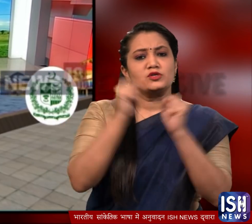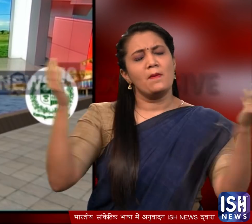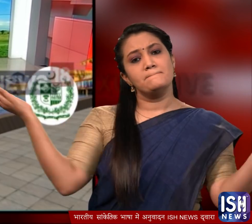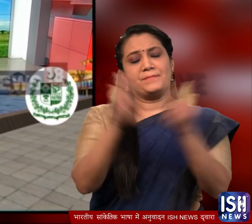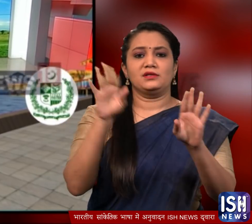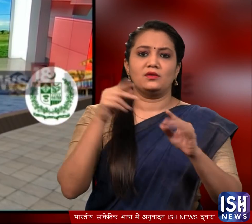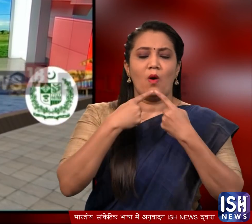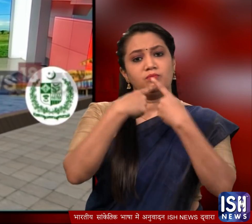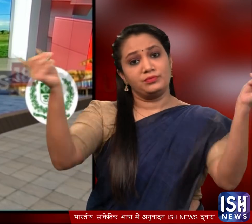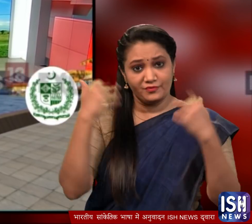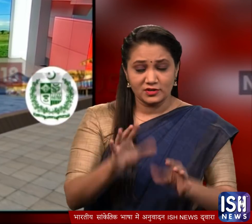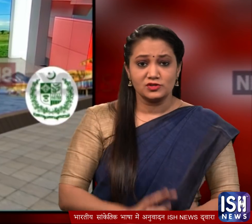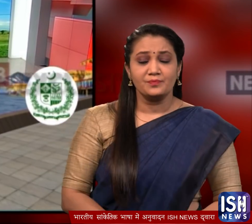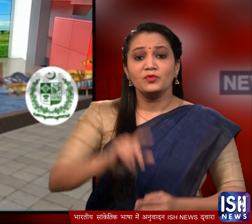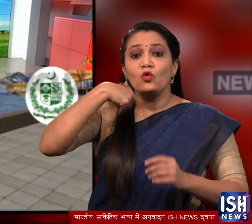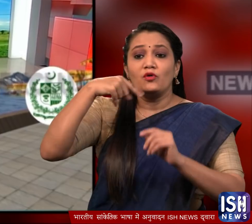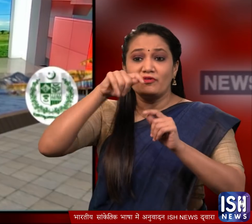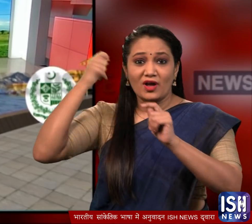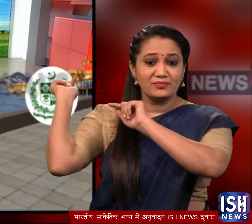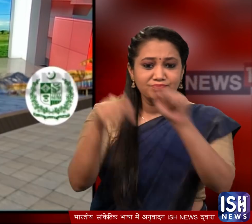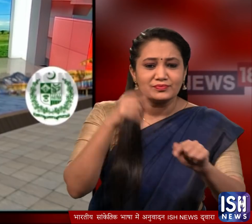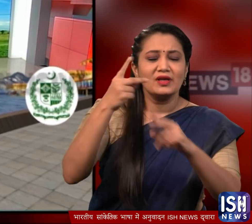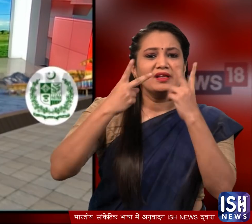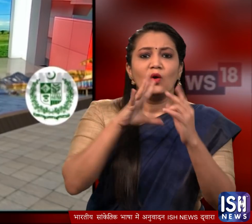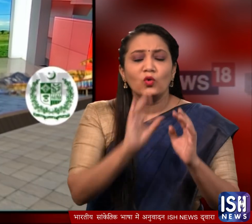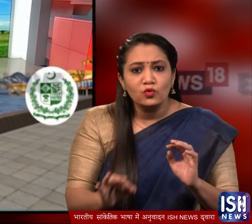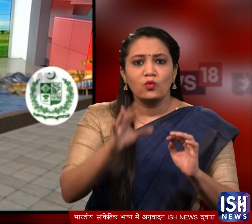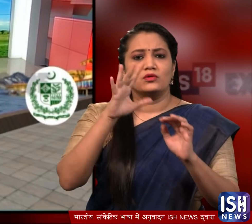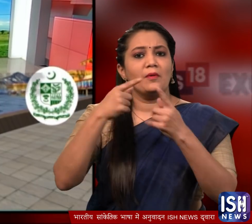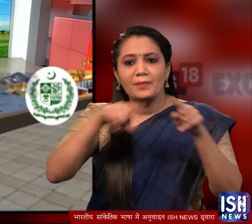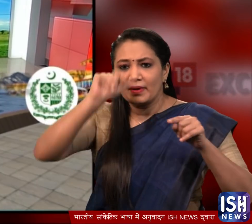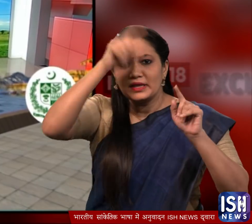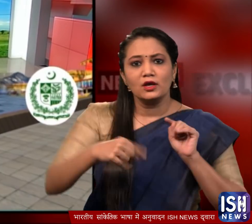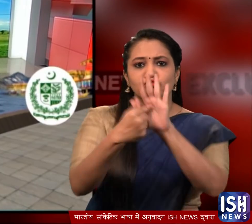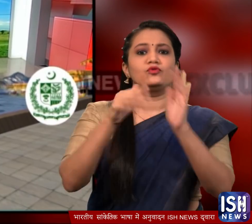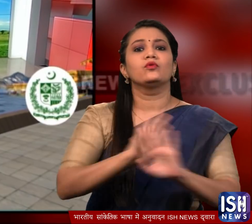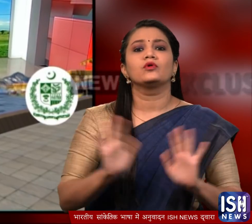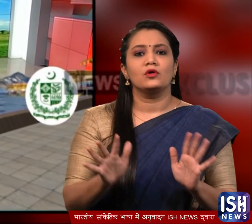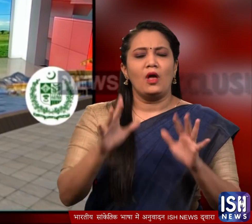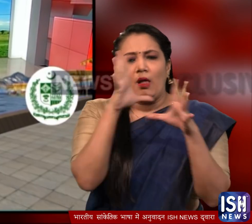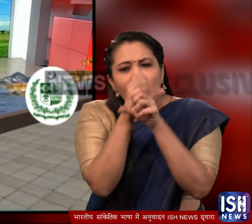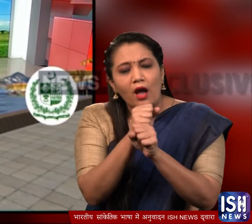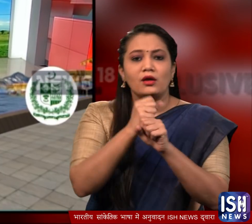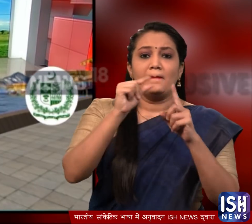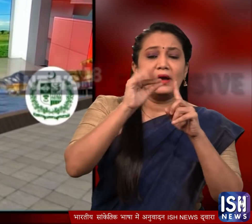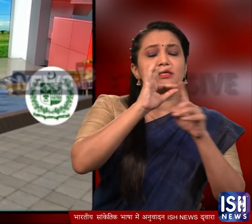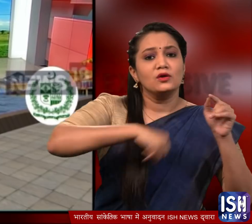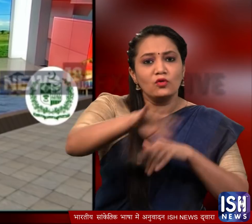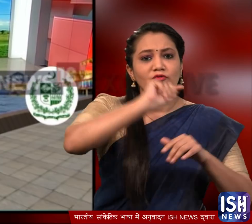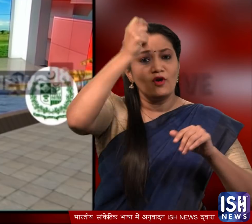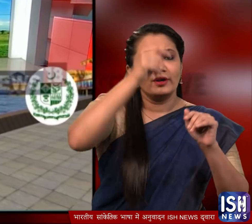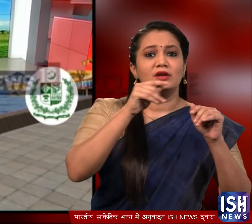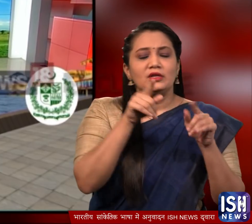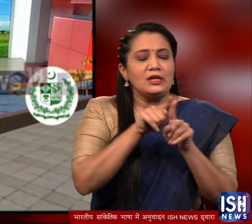चलाया जा रहा है, ताकि राजनयिकों के दौरे में घाटी की असली तस्वीर दुनिया के सामने ना आ सके। इस दौरे पर पाकिस्तानी